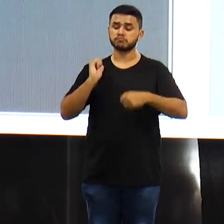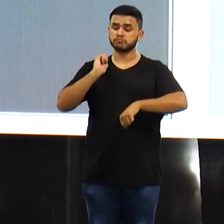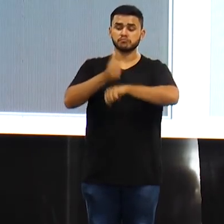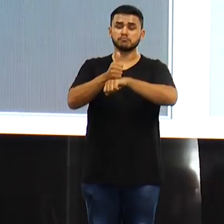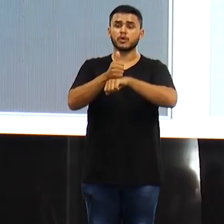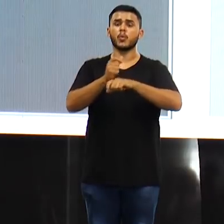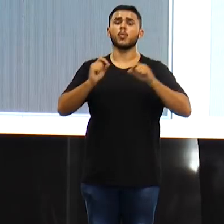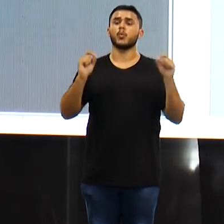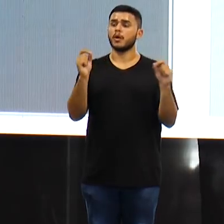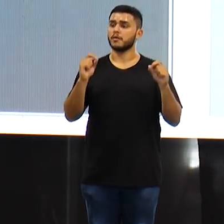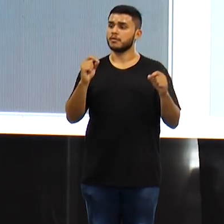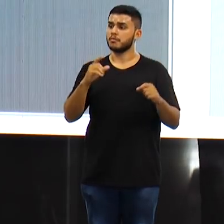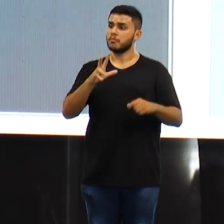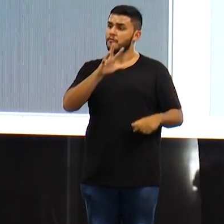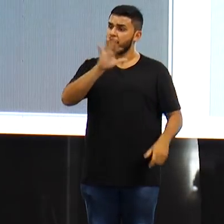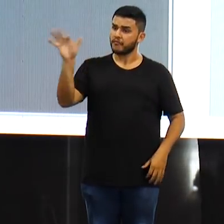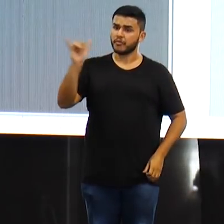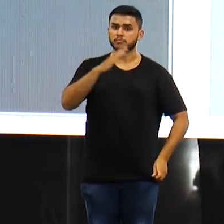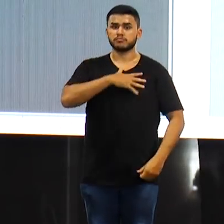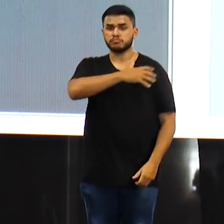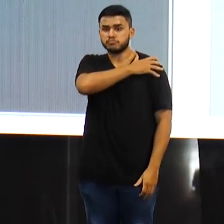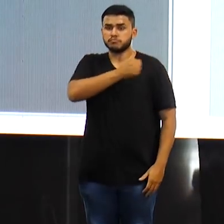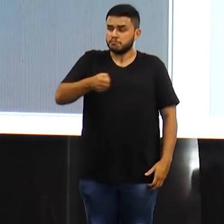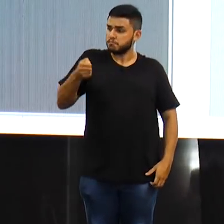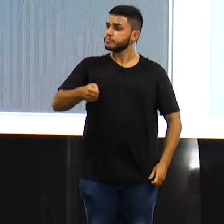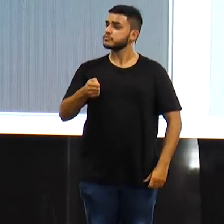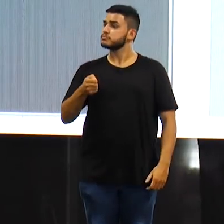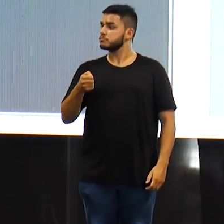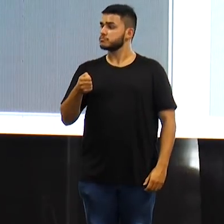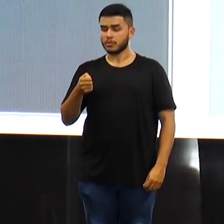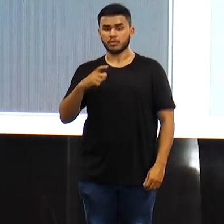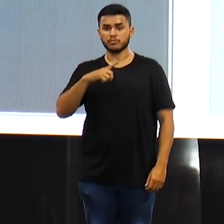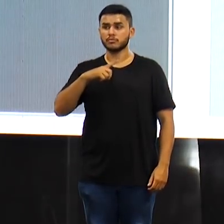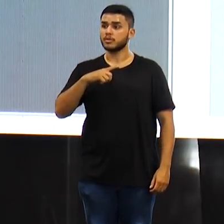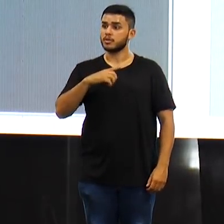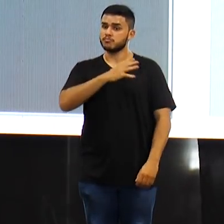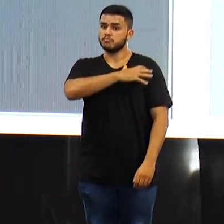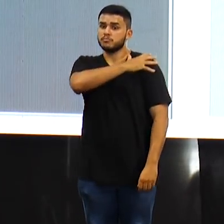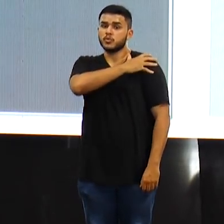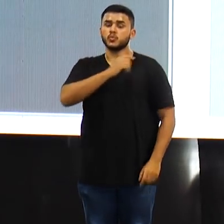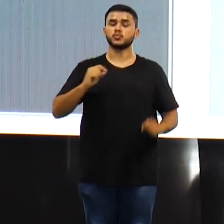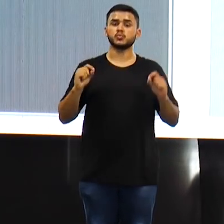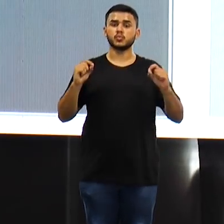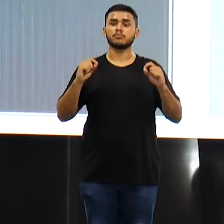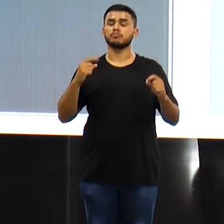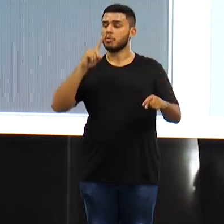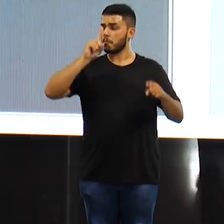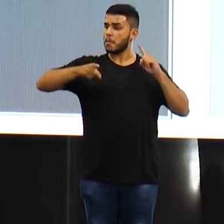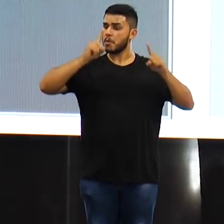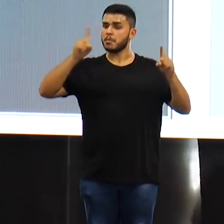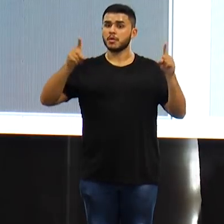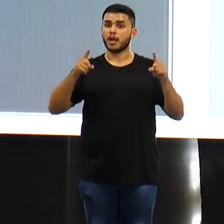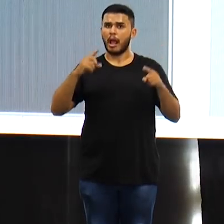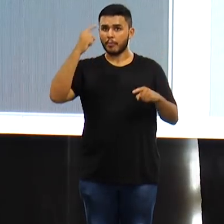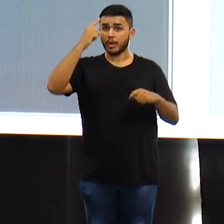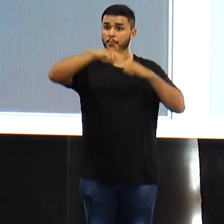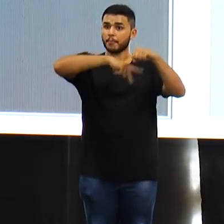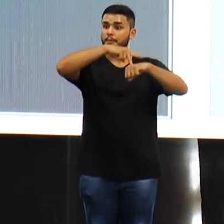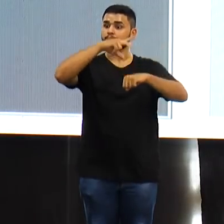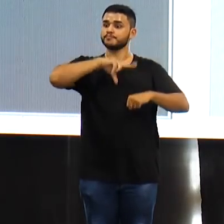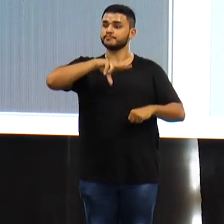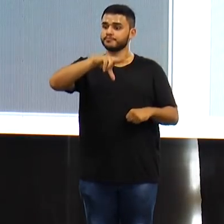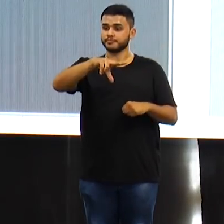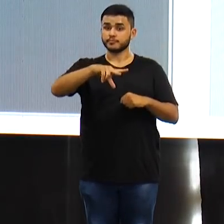seria estabelecida uma ditadura fascista, aonde ele chama agora Portugal de Estado Novo. Então o Brasil também vai